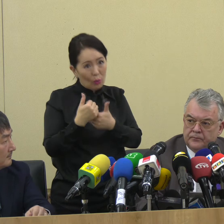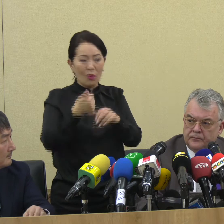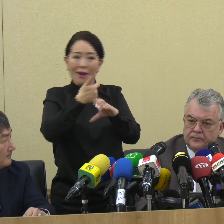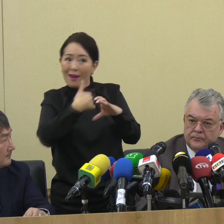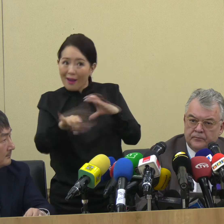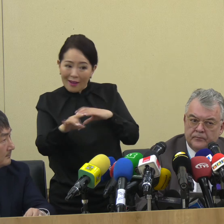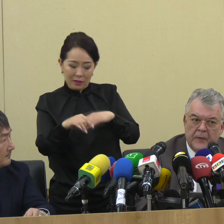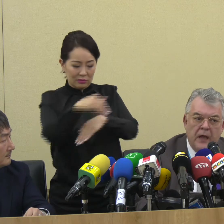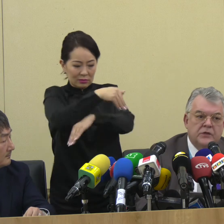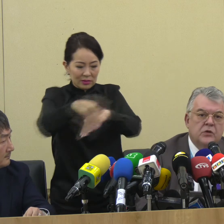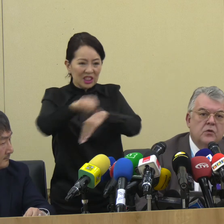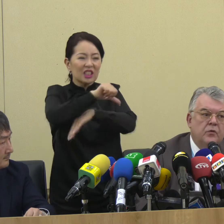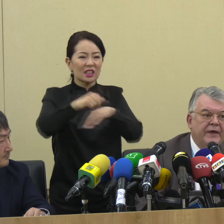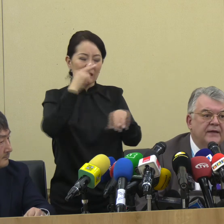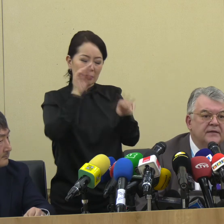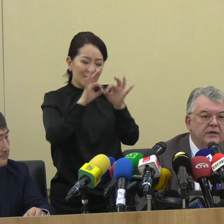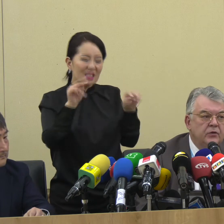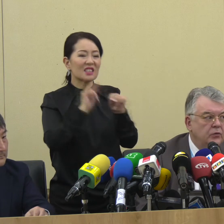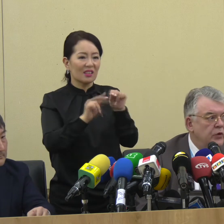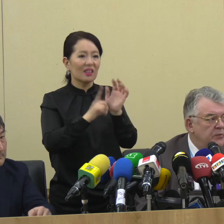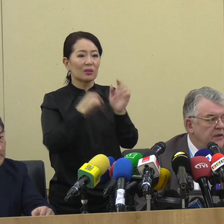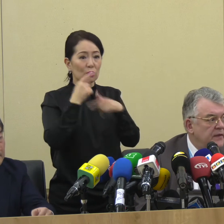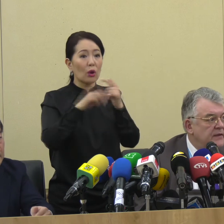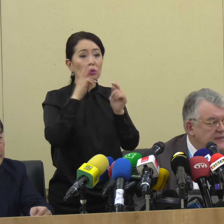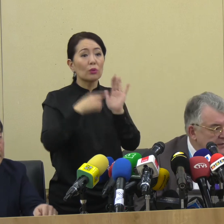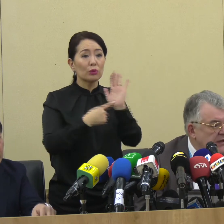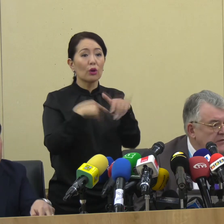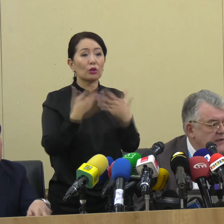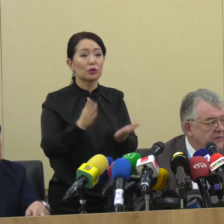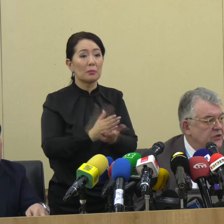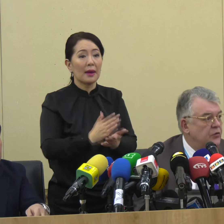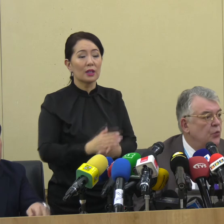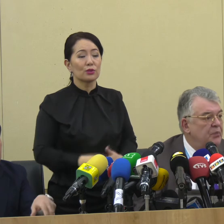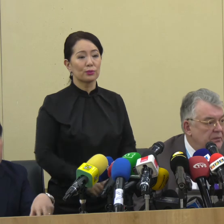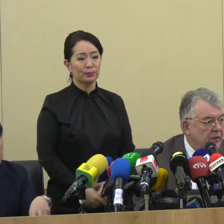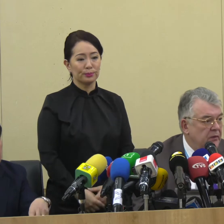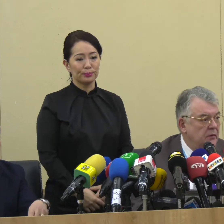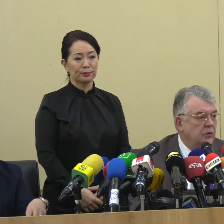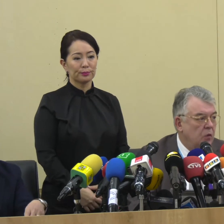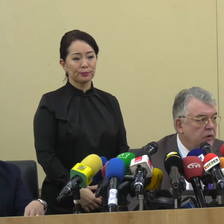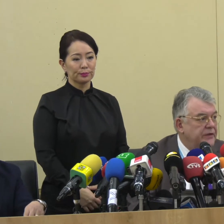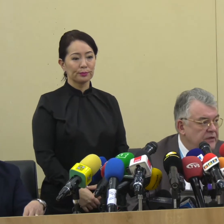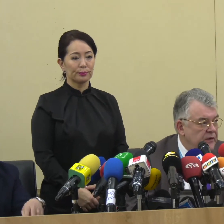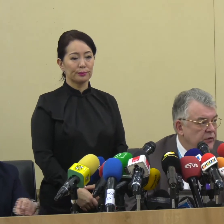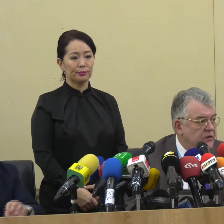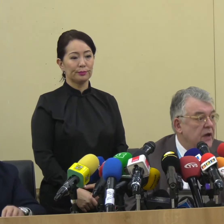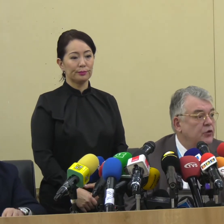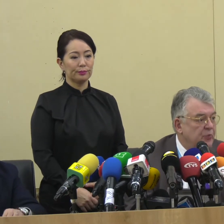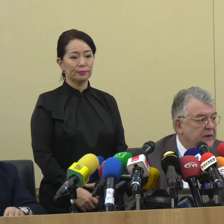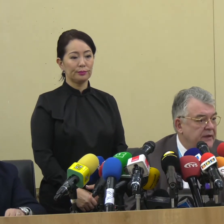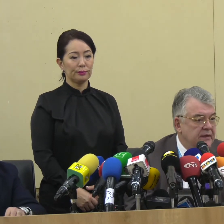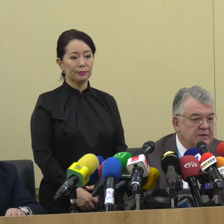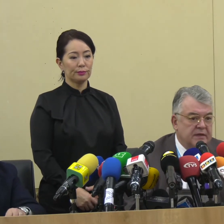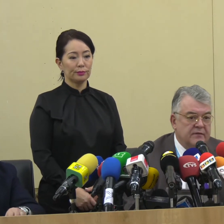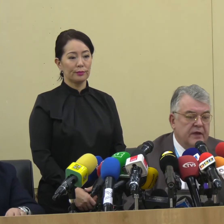одоо зөвлөж байгаа. So we continue to repeat that same advice which to people, to all individuals, how to